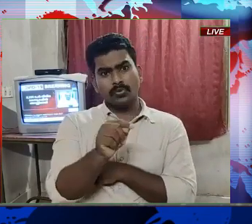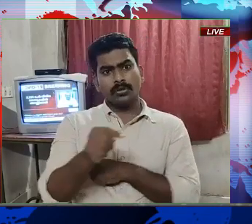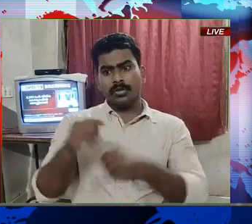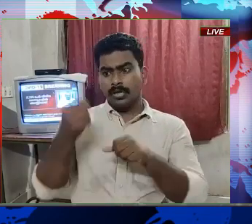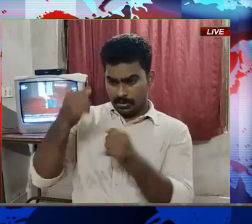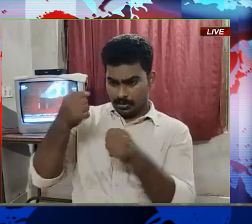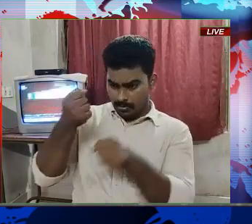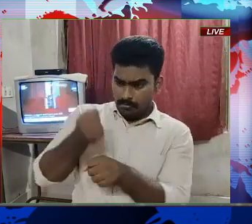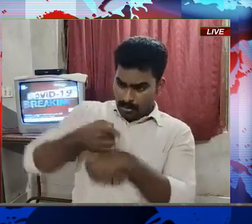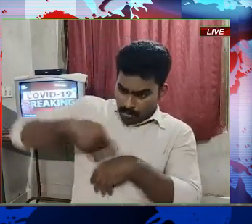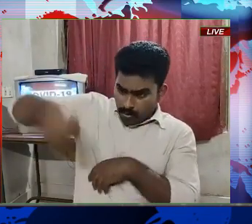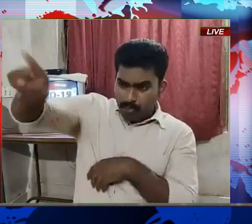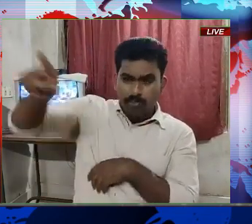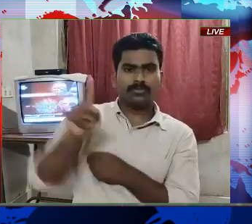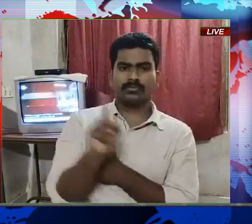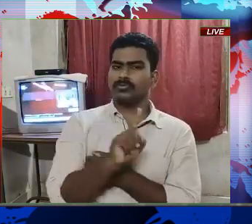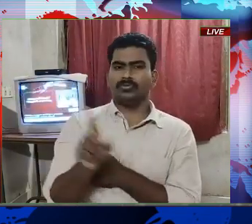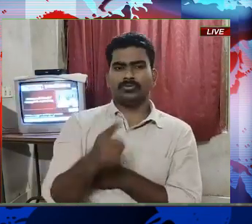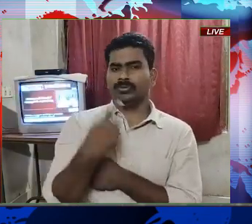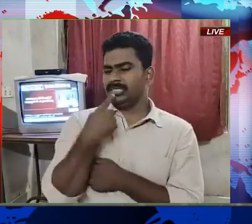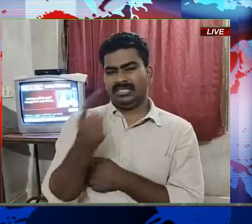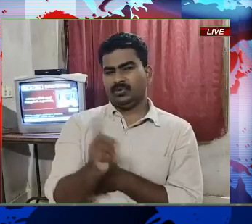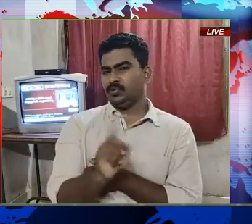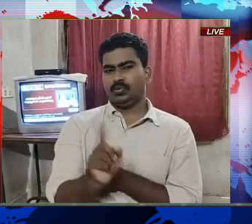സർക്കാർ ഏർപ്പാട് ചെയ്യുന്നത്.